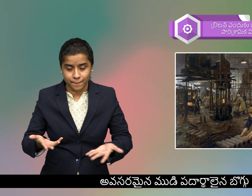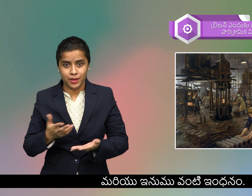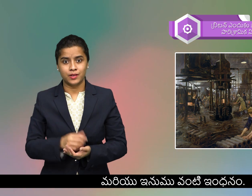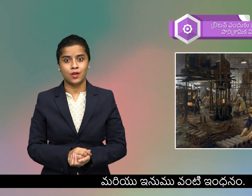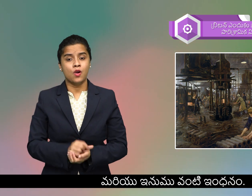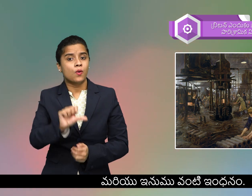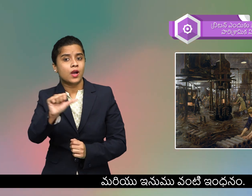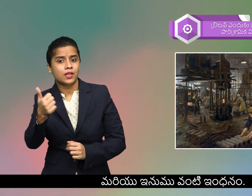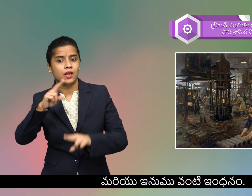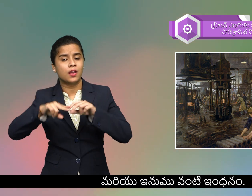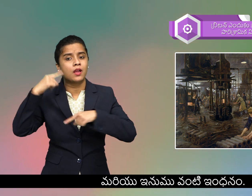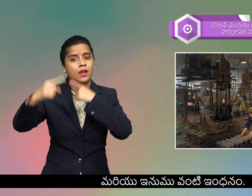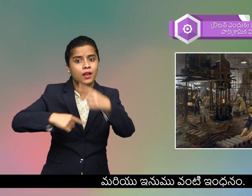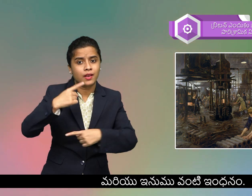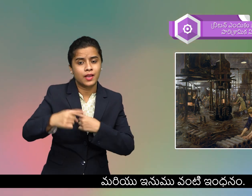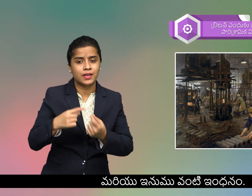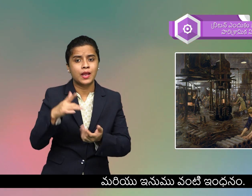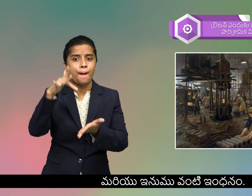బొగ్గు మరియు ఇనుము వంటి ఇంధనం.